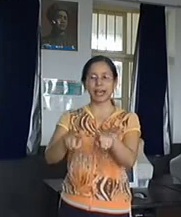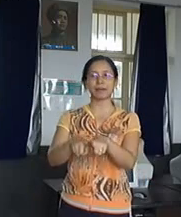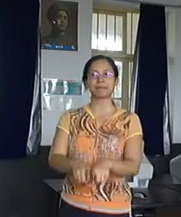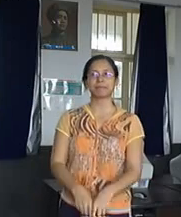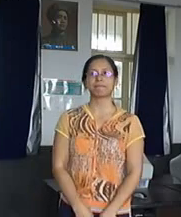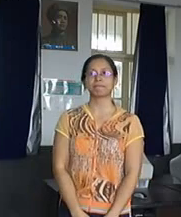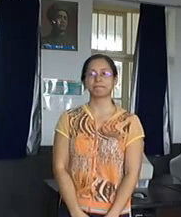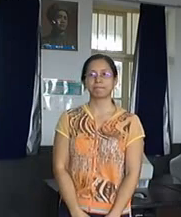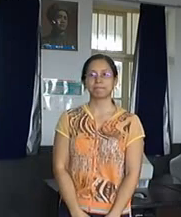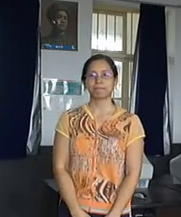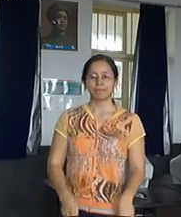我和你一样。